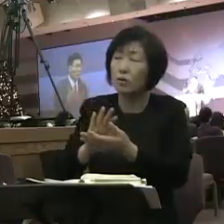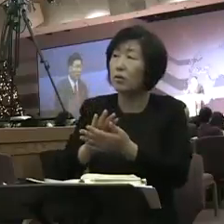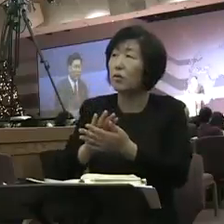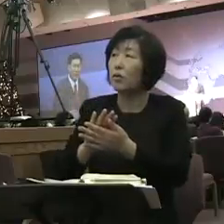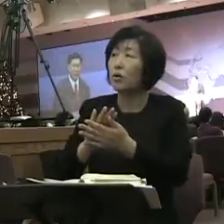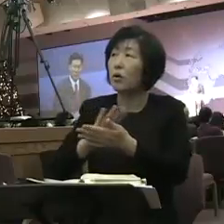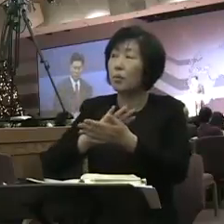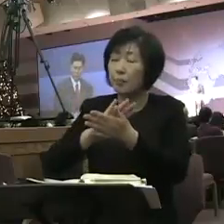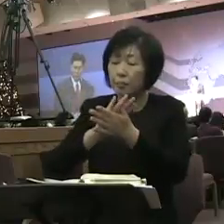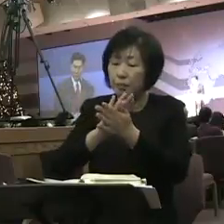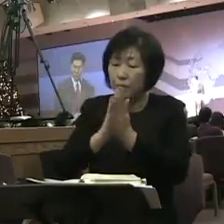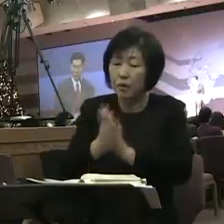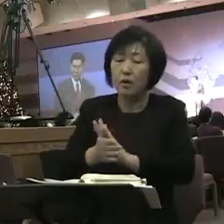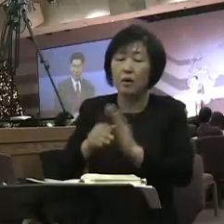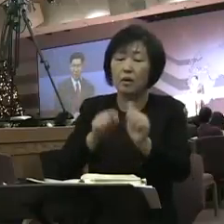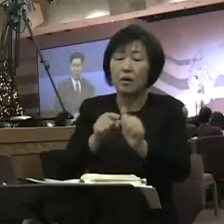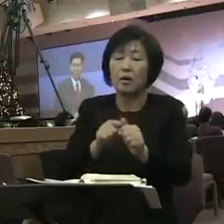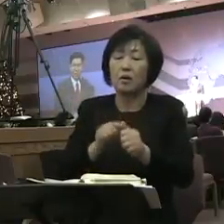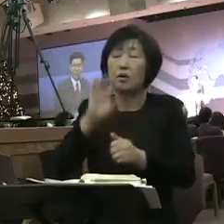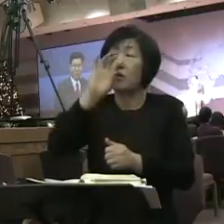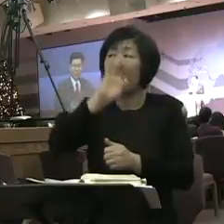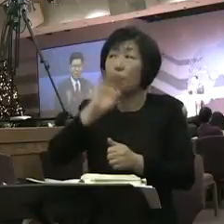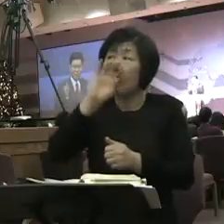그 훈련에 여러분들 이제